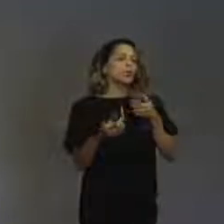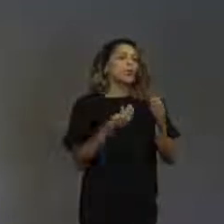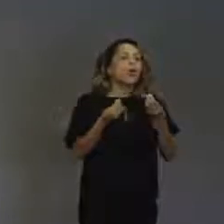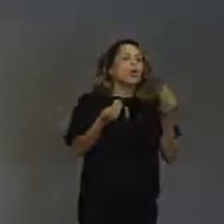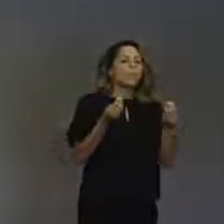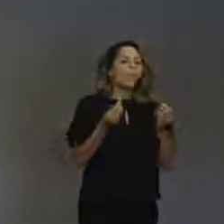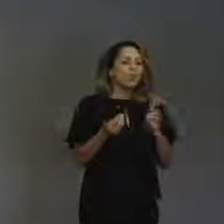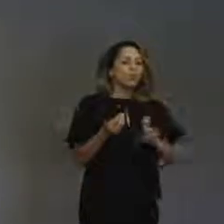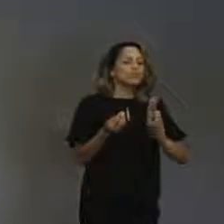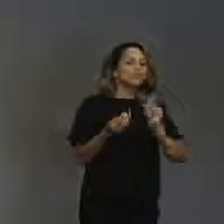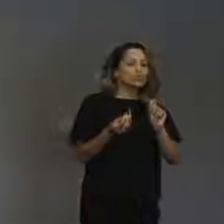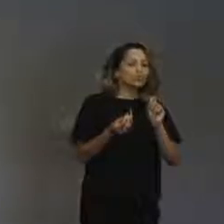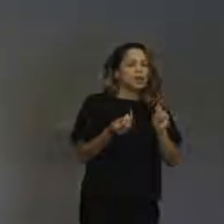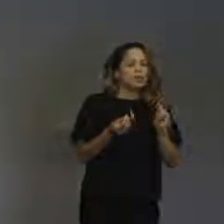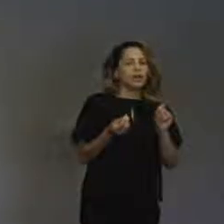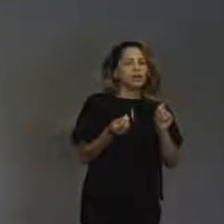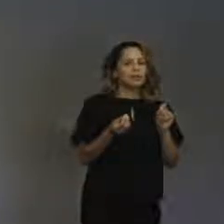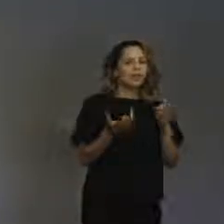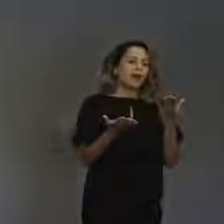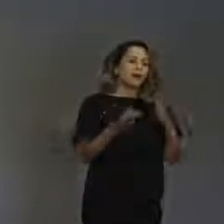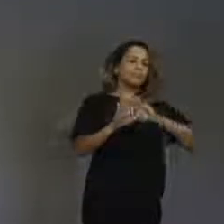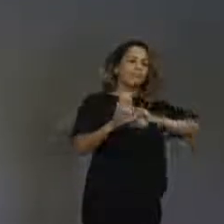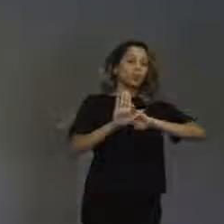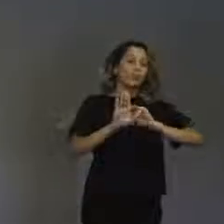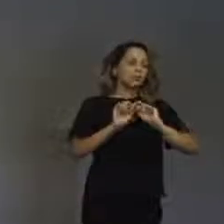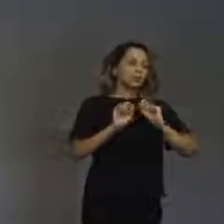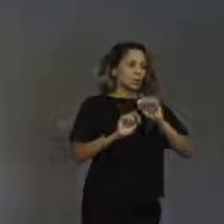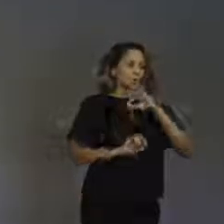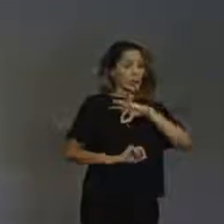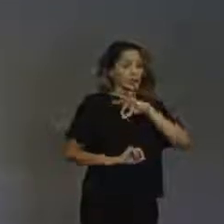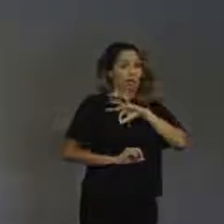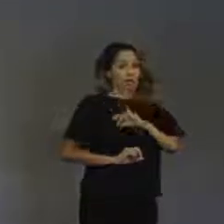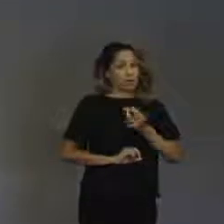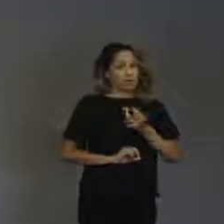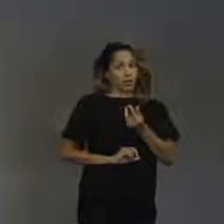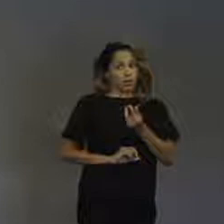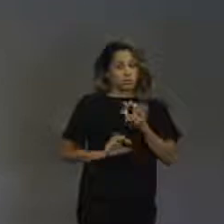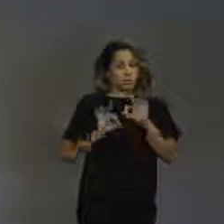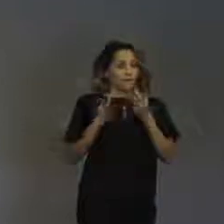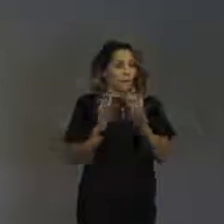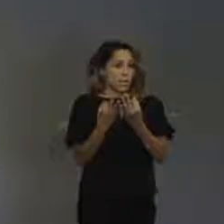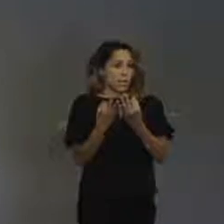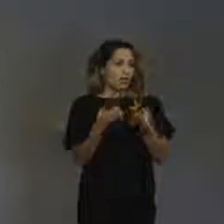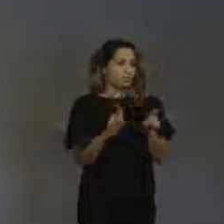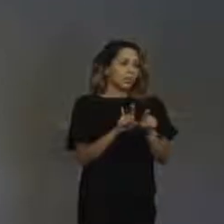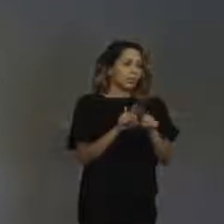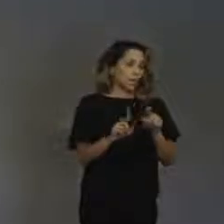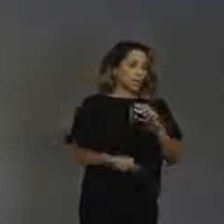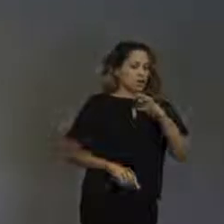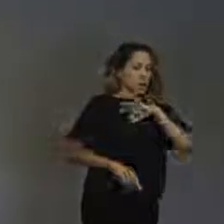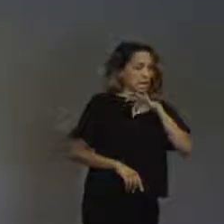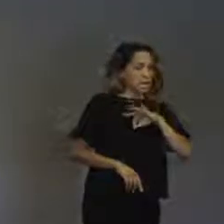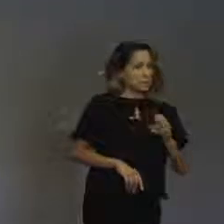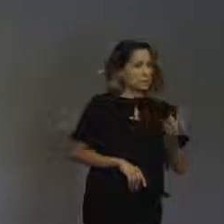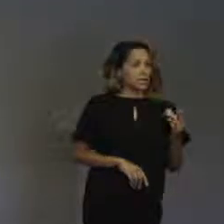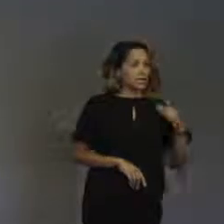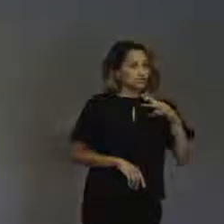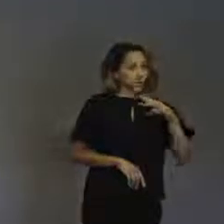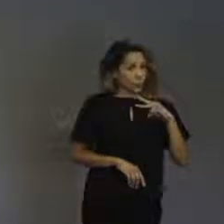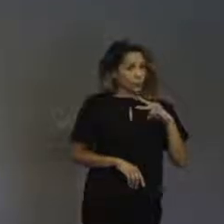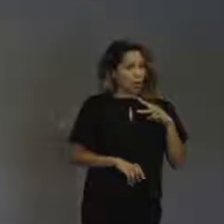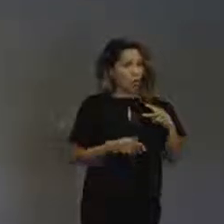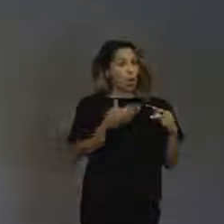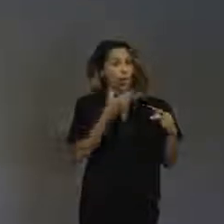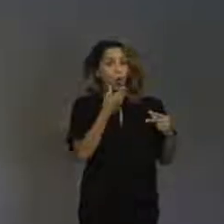renda individual. E também esses 2 aspectos influenciam diferentes homens e mulheres, tá? O homem a influência no